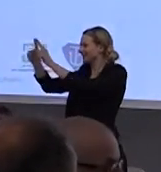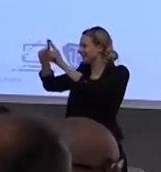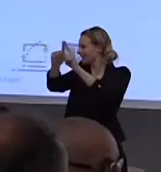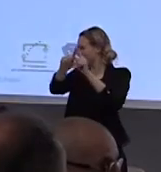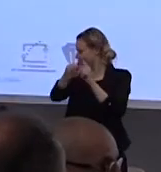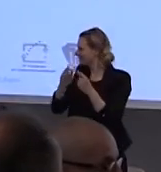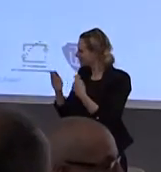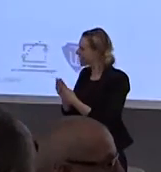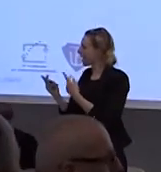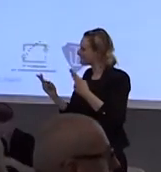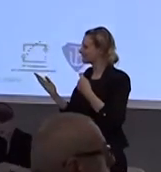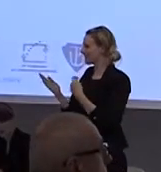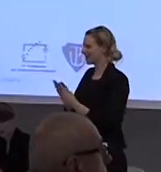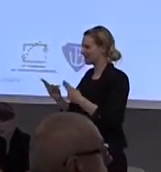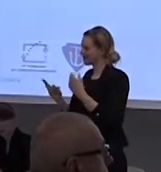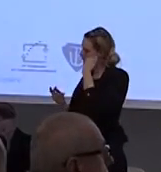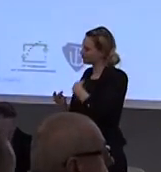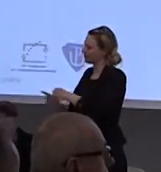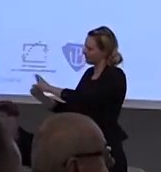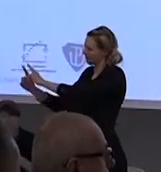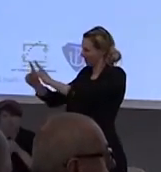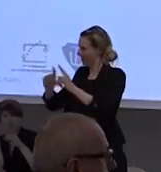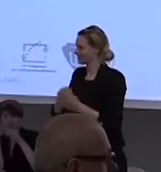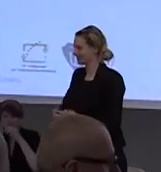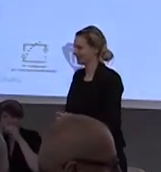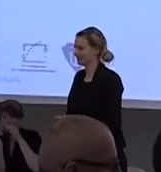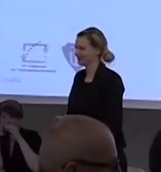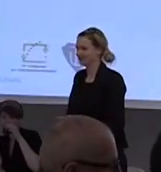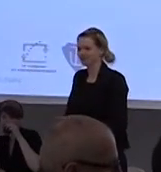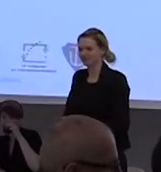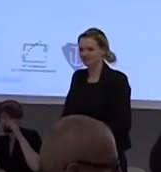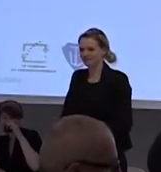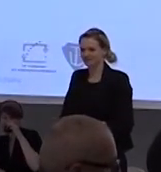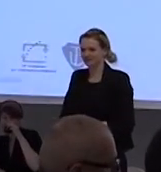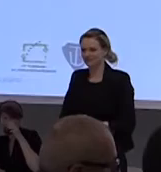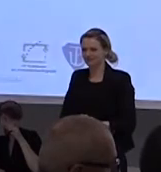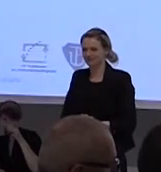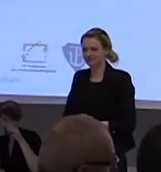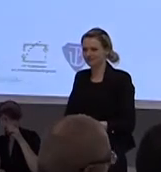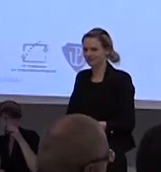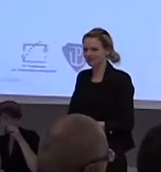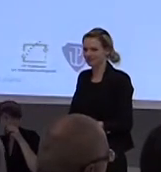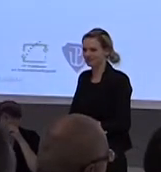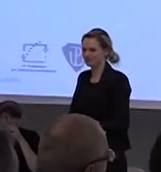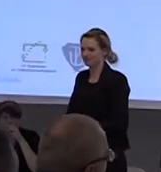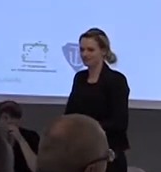jiný obraz. So I invite you today, like we already heard, to be open.